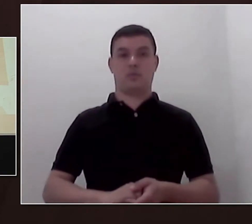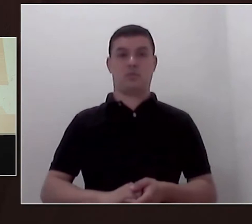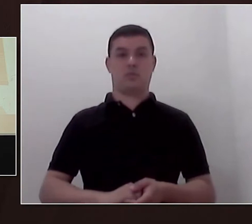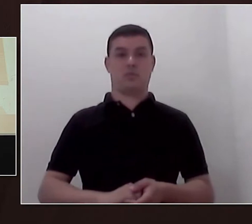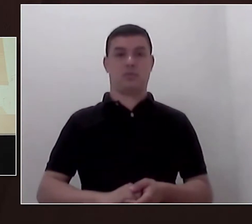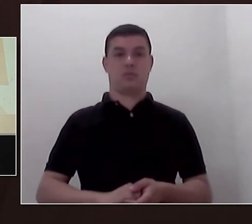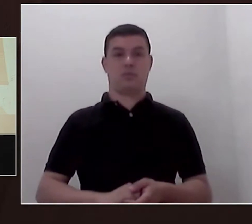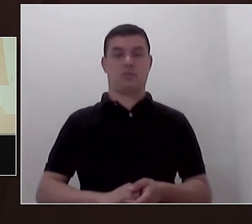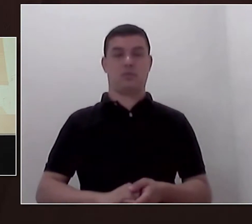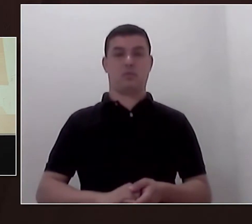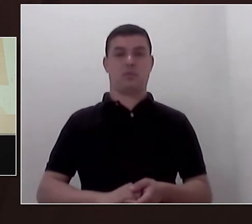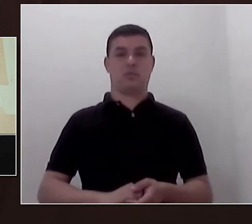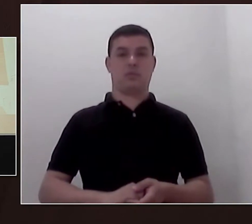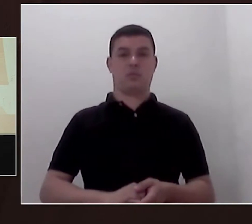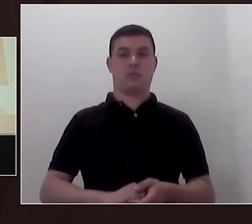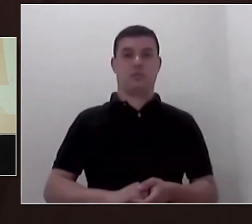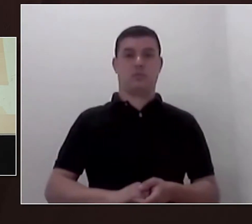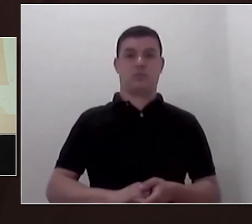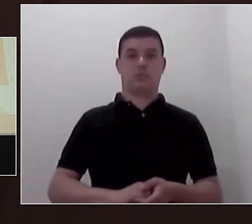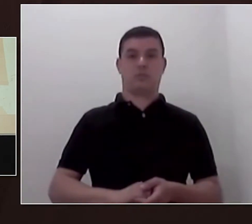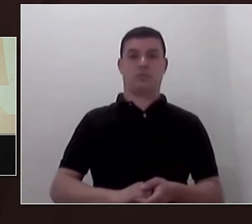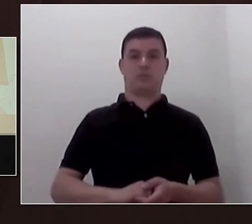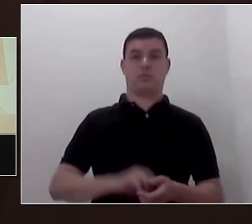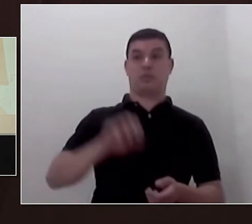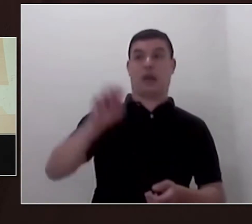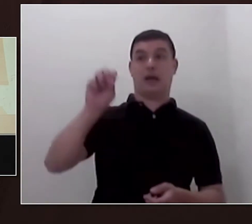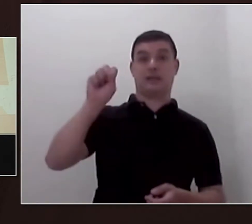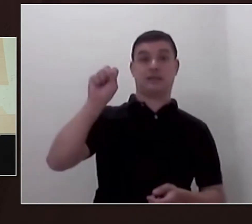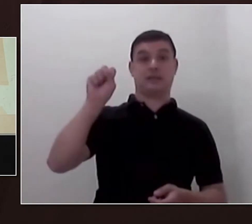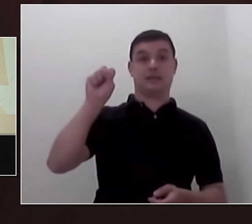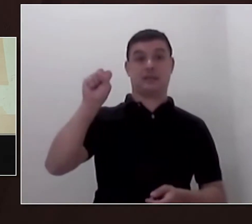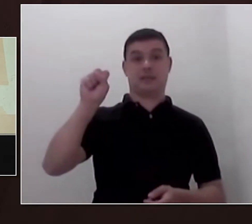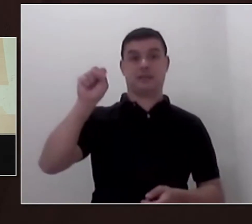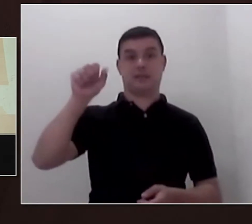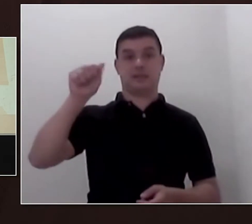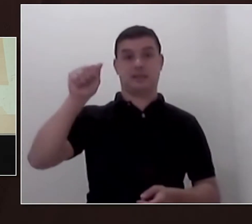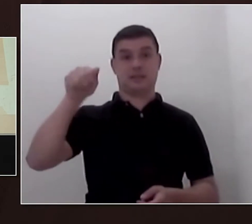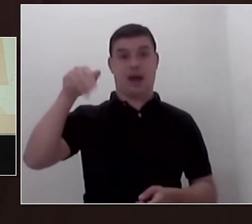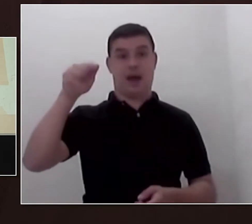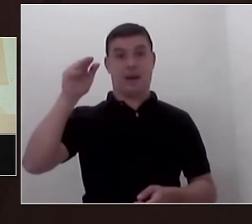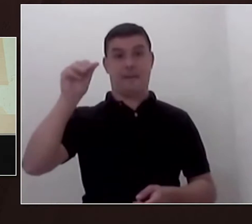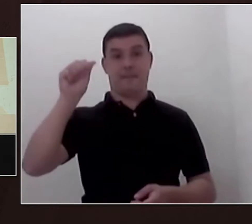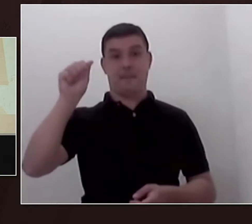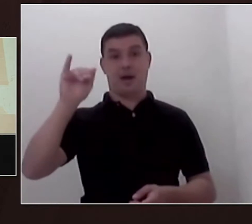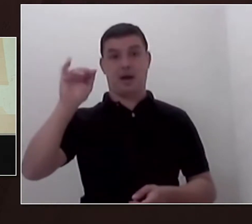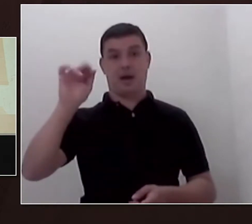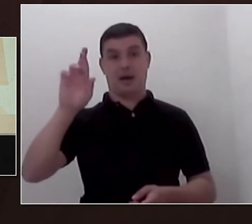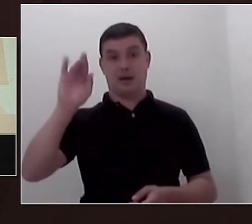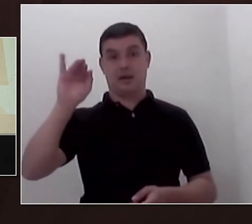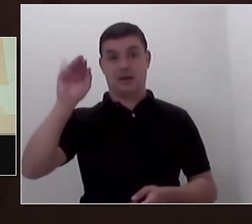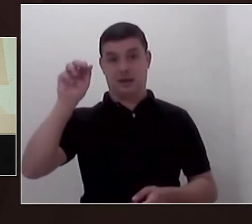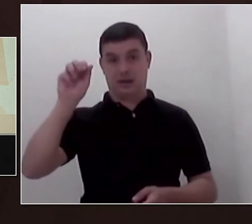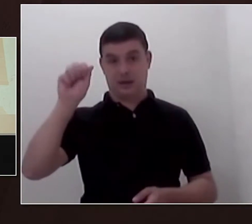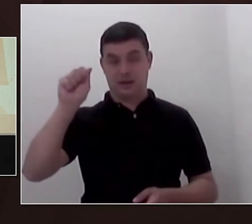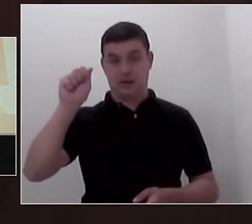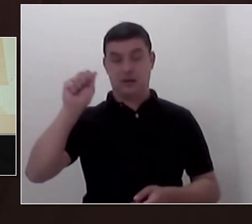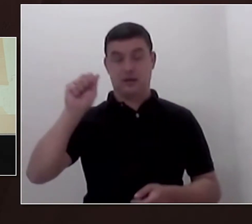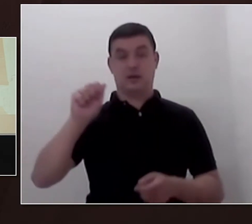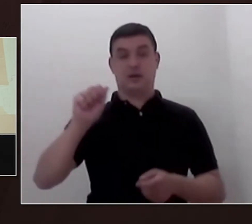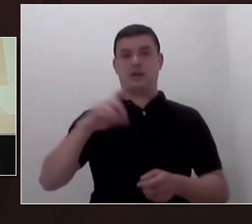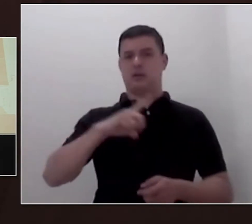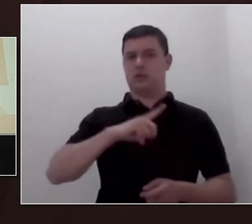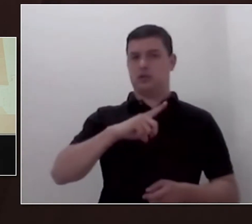Ele fascinou o povo de Samaria e tinha influência sobre a mente das pessoas ignorantes